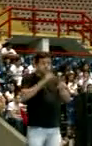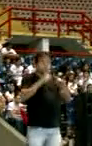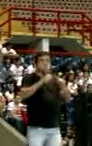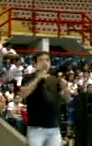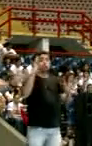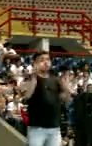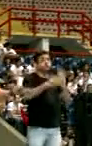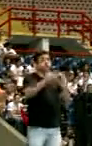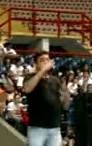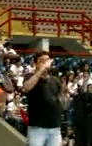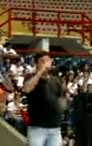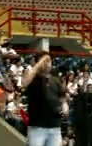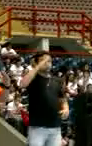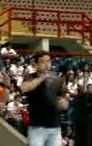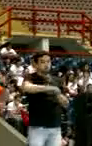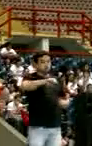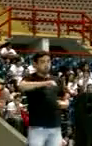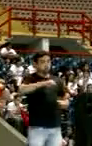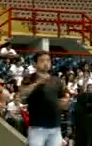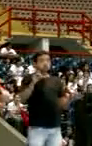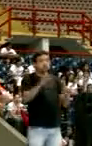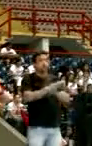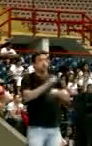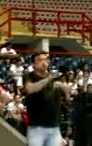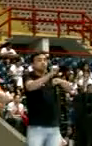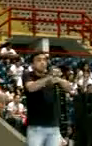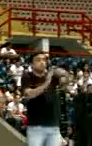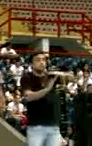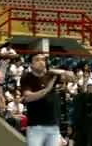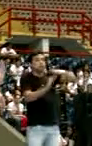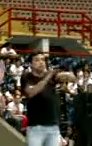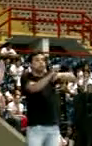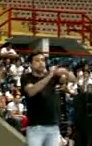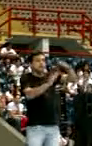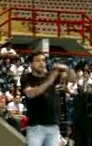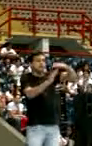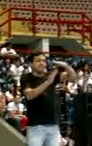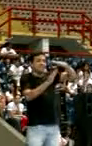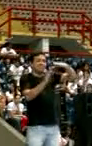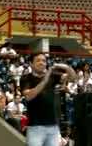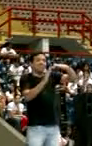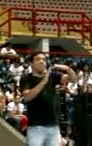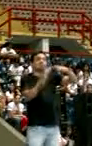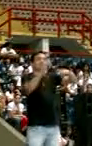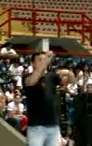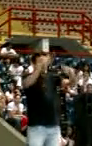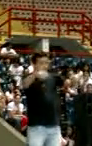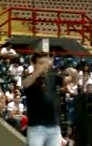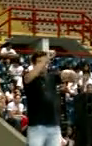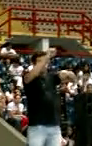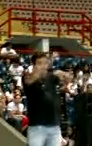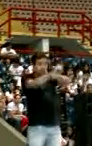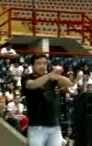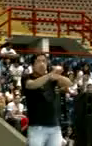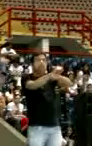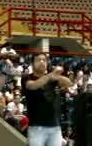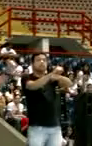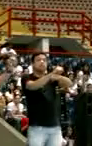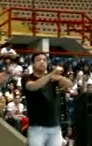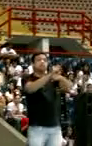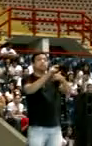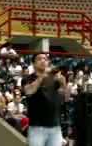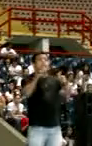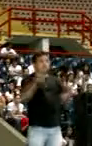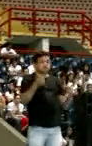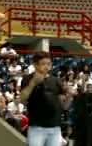mundo, os soldados morreram, aí os caras deram um tempo. Redar o tempo, não vale bicuda. Pararam a guerra